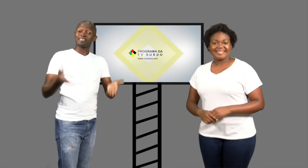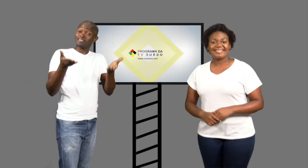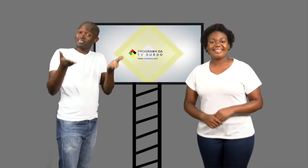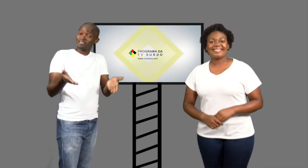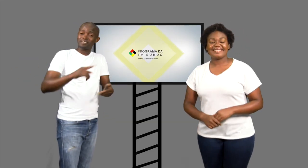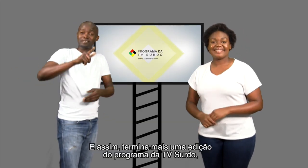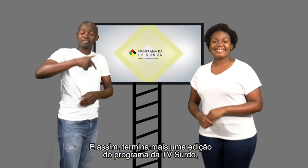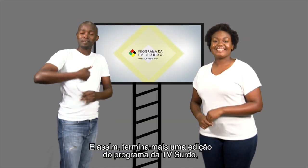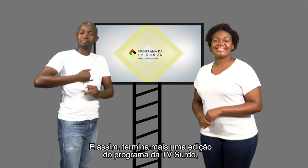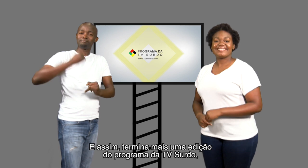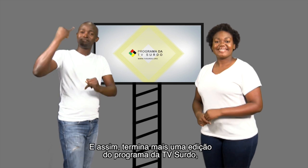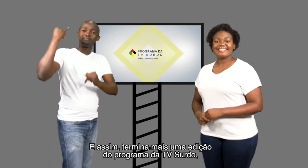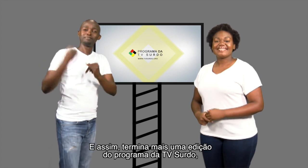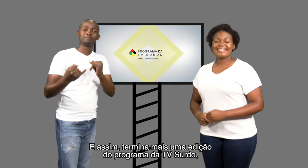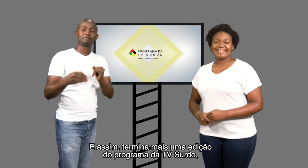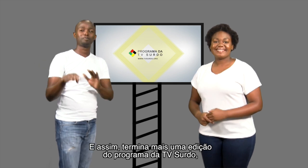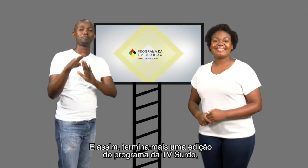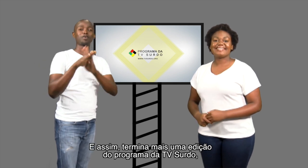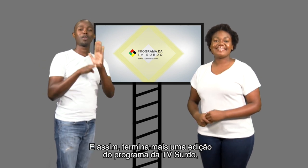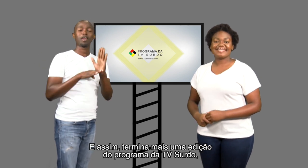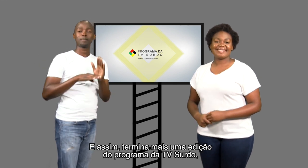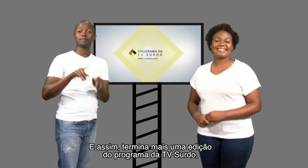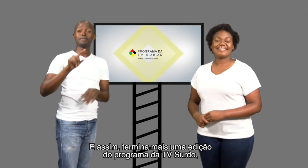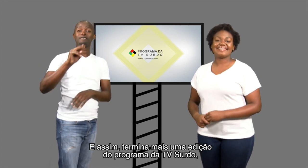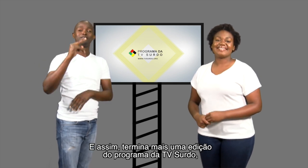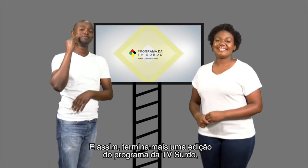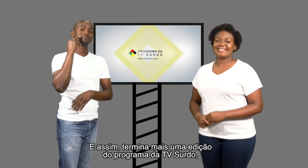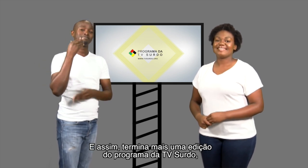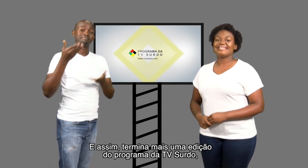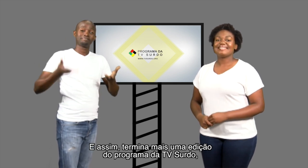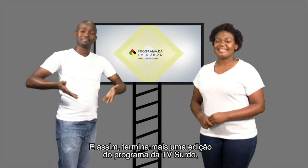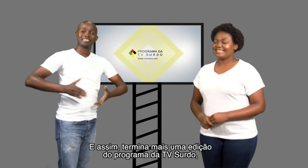E assim termina mais uma edição do programa da TV Surdo.